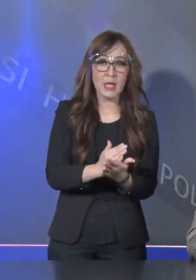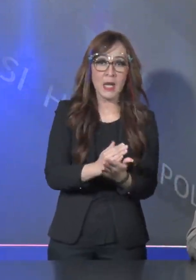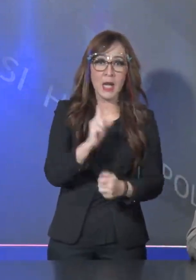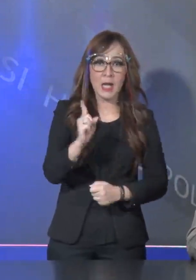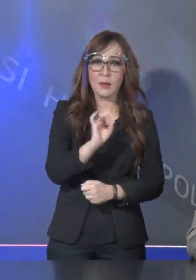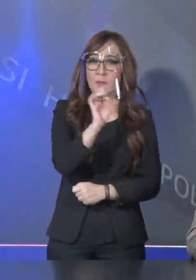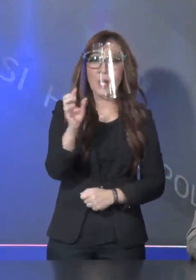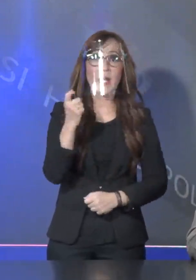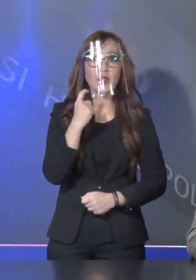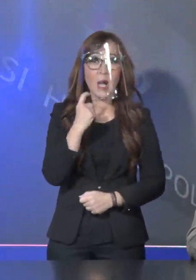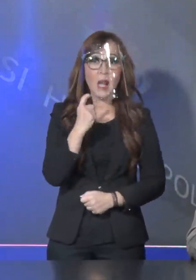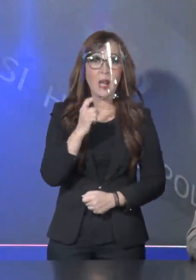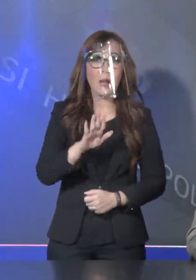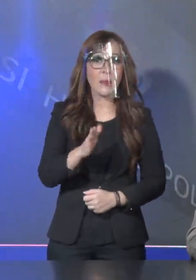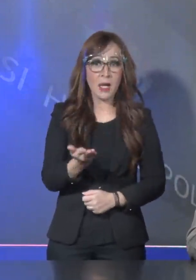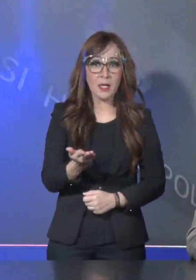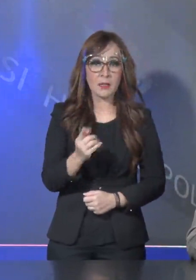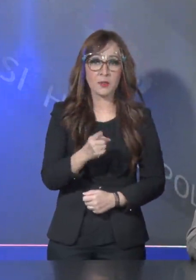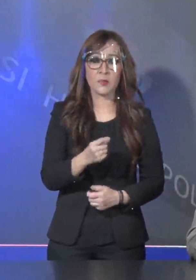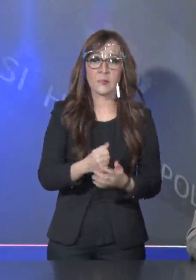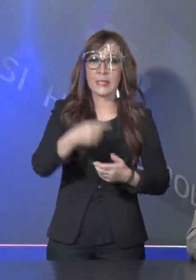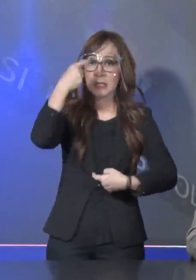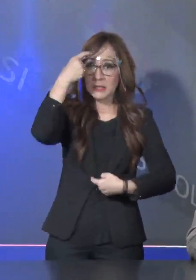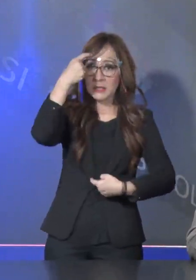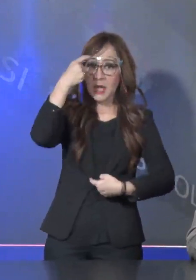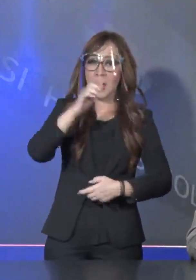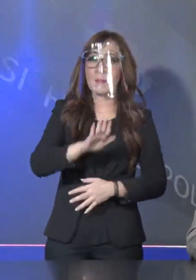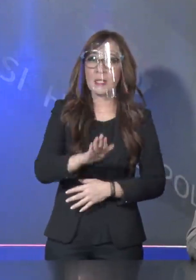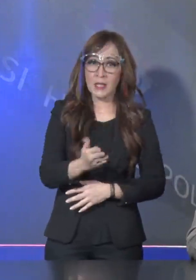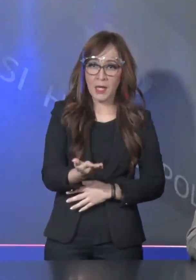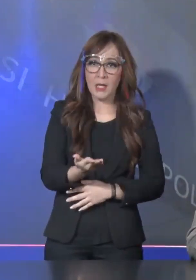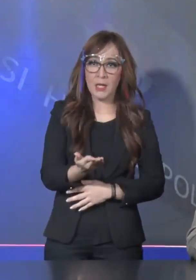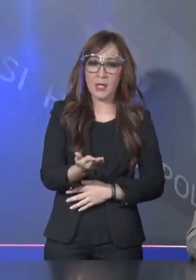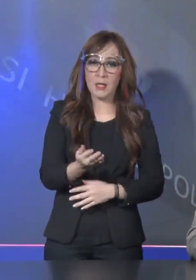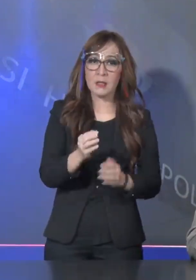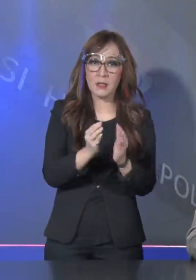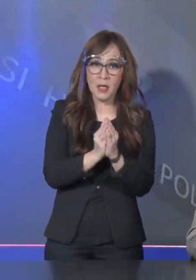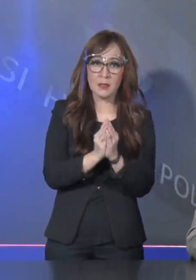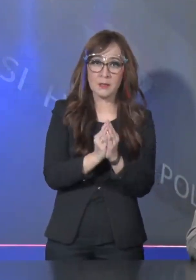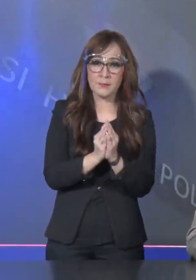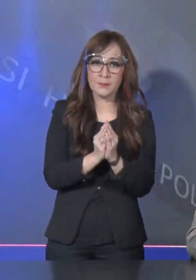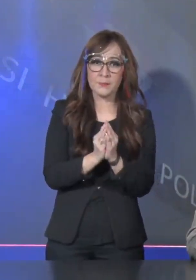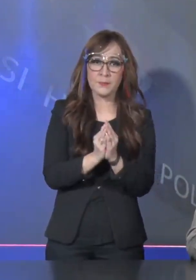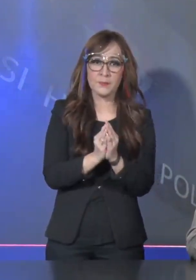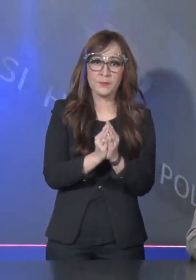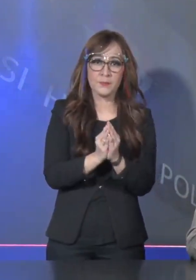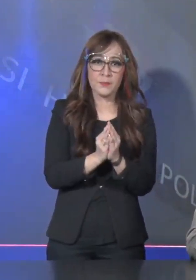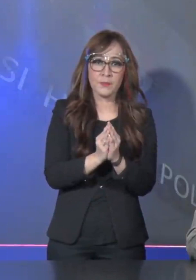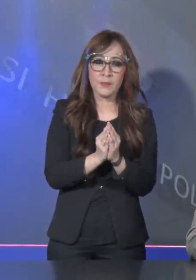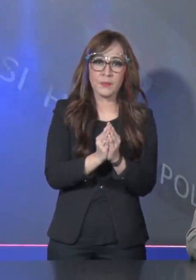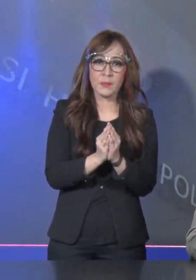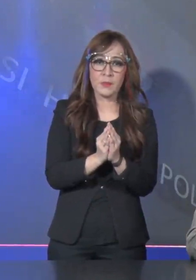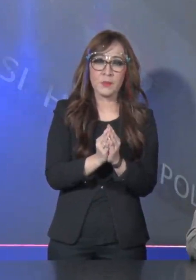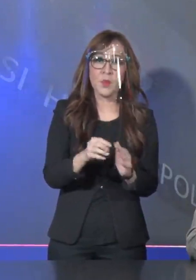lain nebis in idem, tersangka meninggal dunia, dan tindak pidana